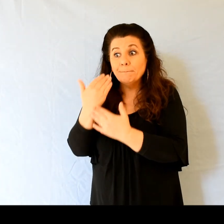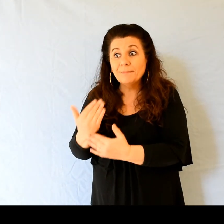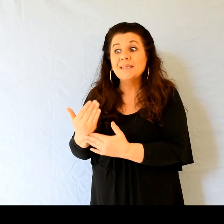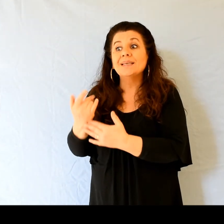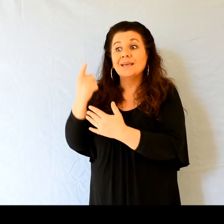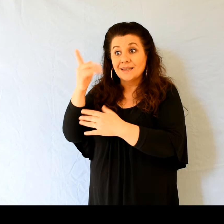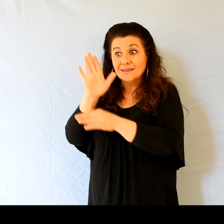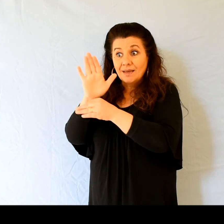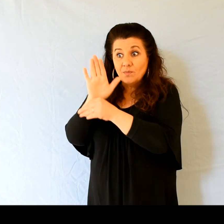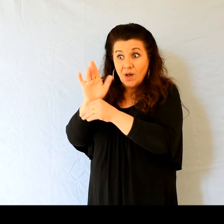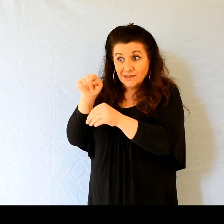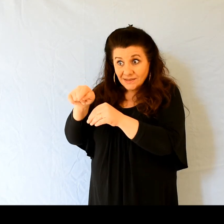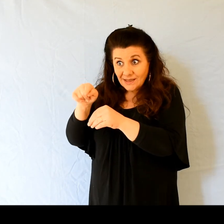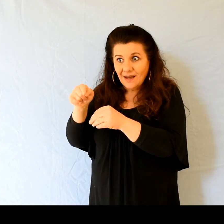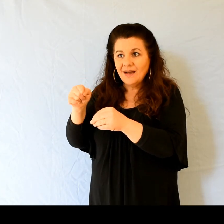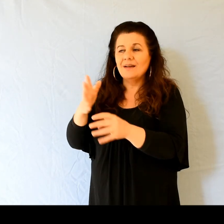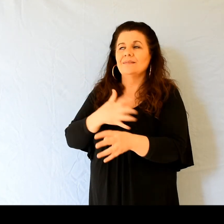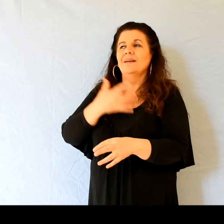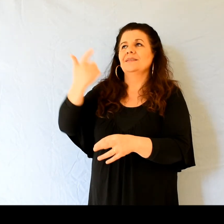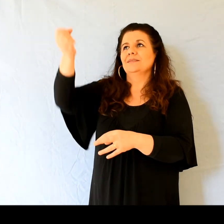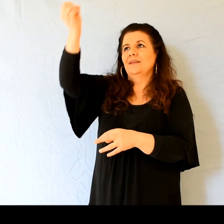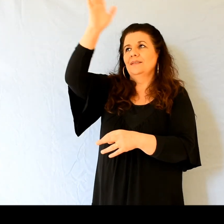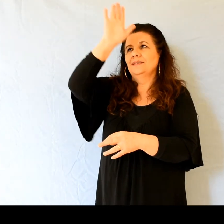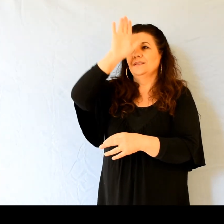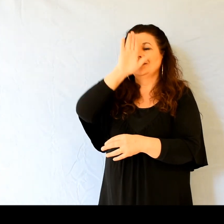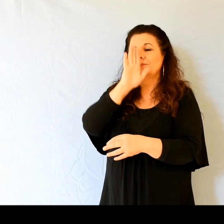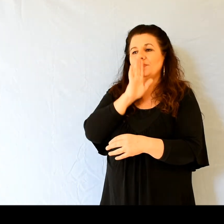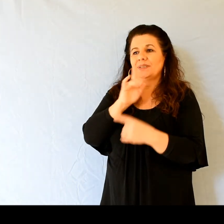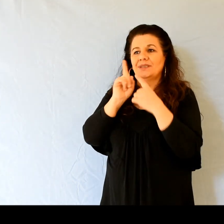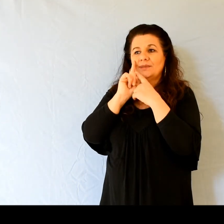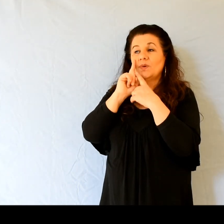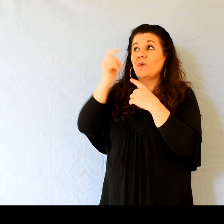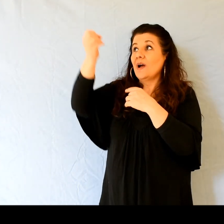l'Esprit, car l'Esprit est la vérité.